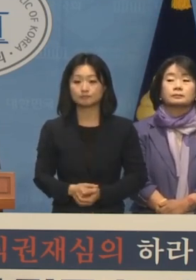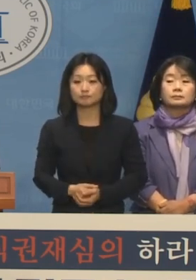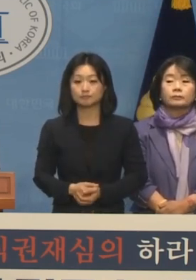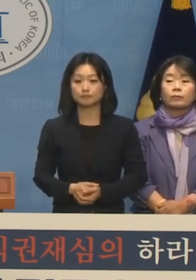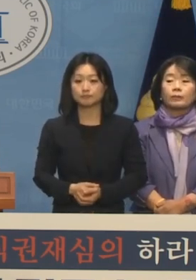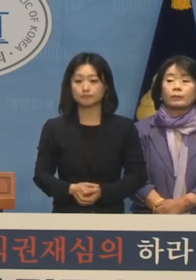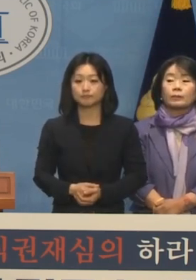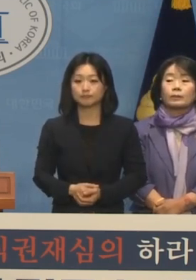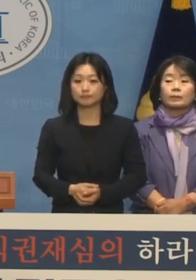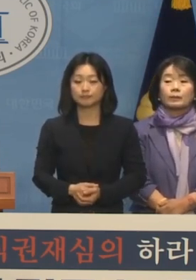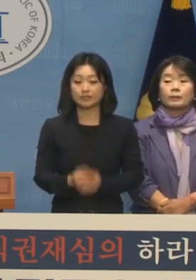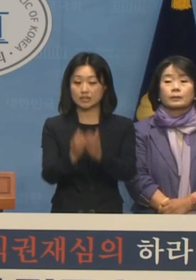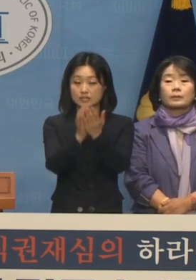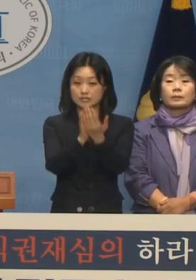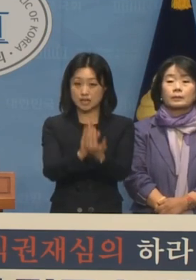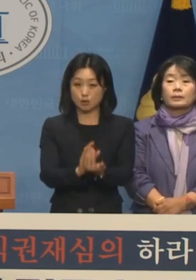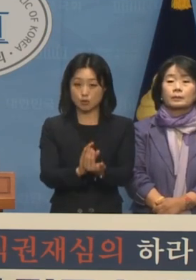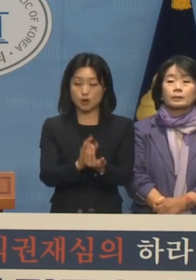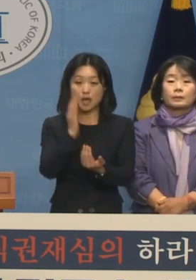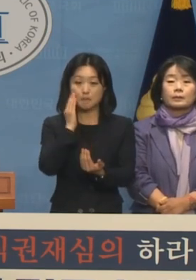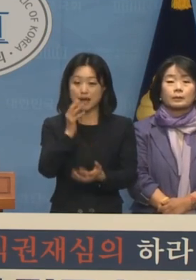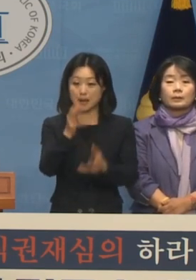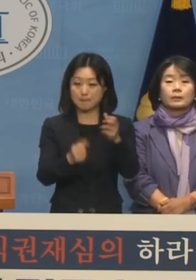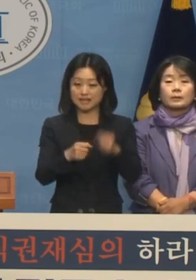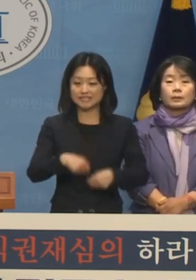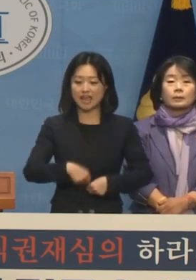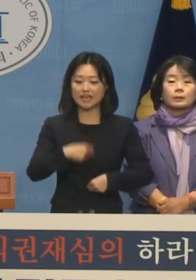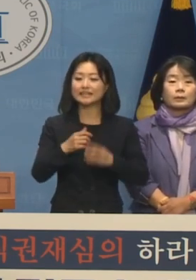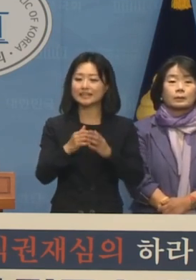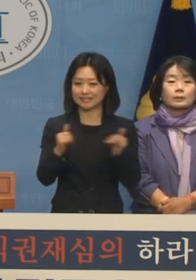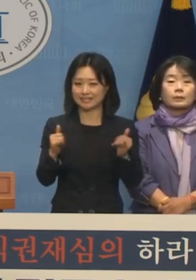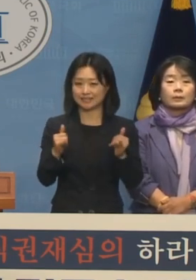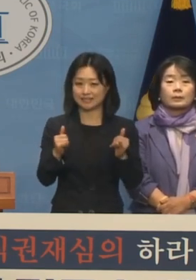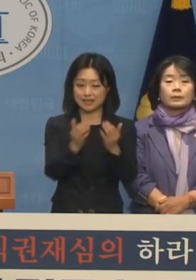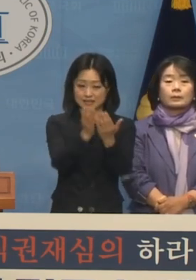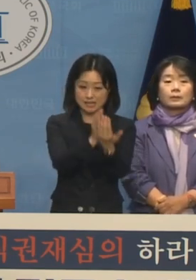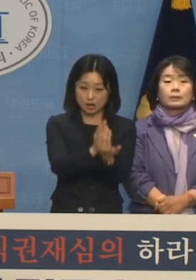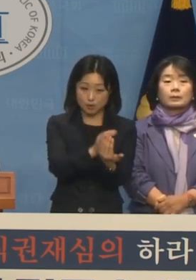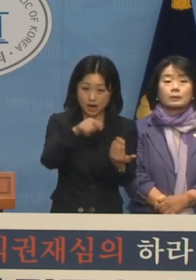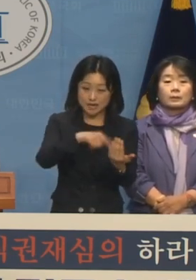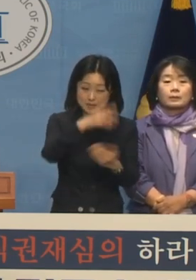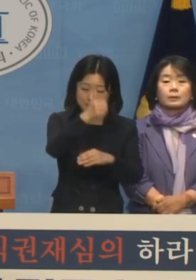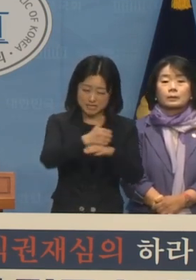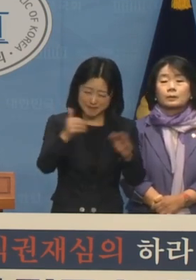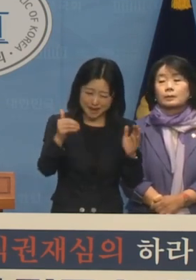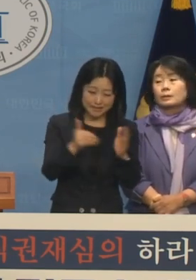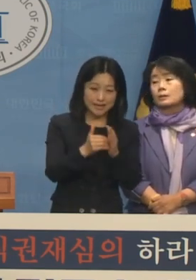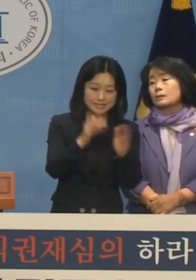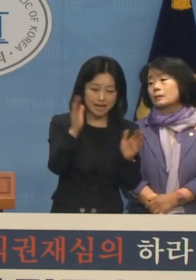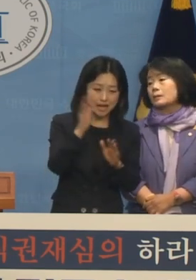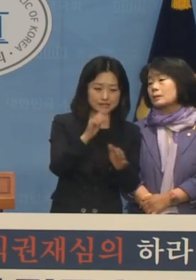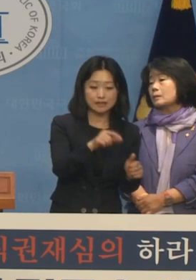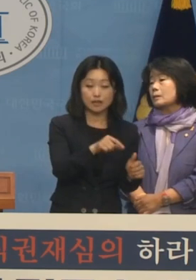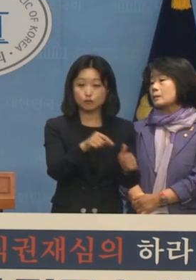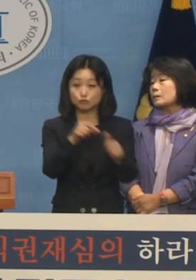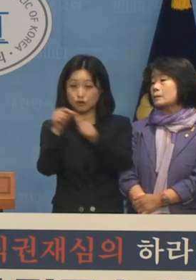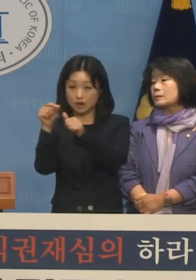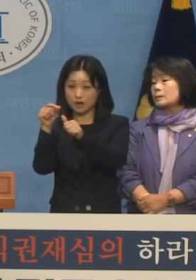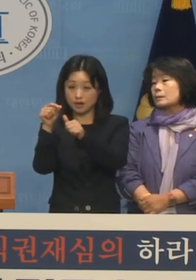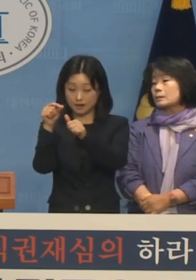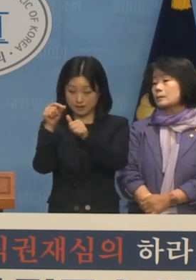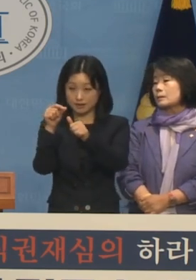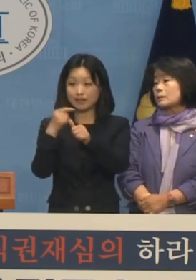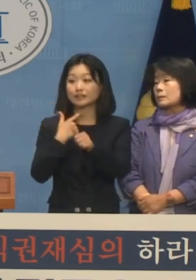좀 전에 말씀드렸듯이 세월호 파란바지의 의인이라고 불렸던 세월호에서 아이들을 마지막까지 구하다 마지막에